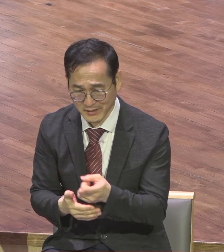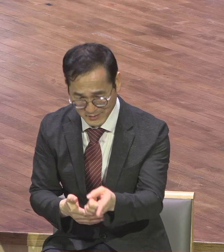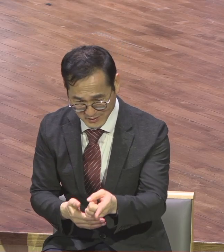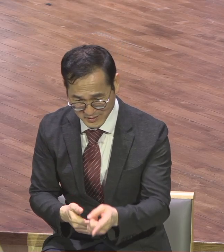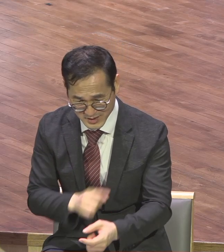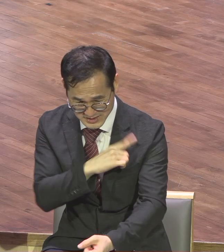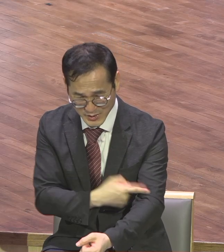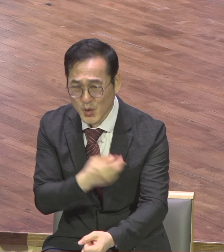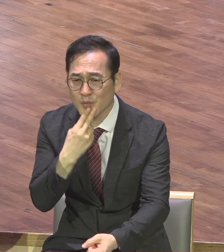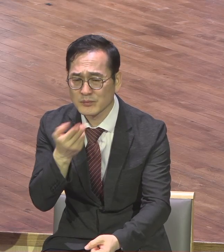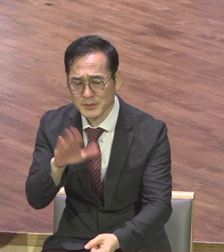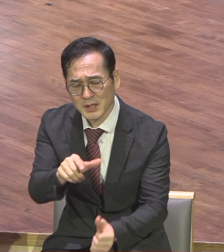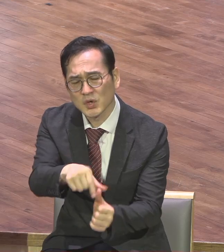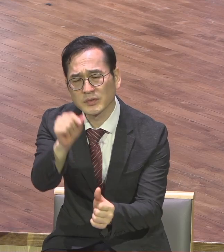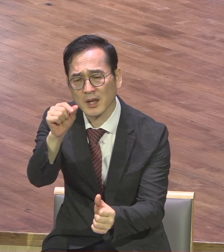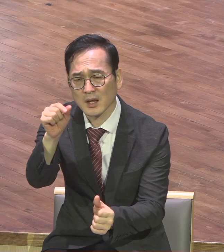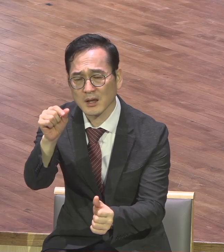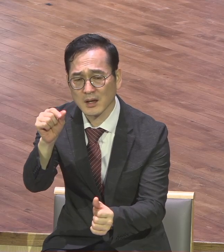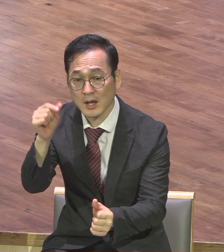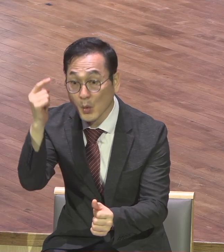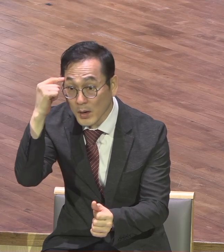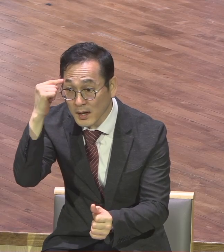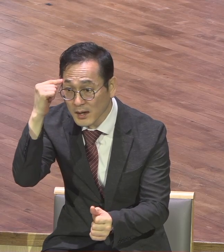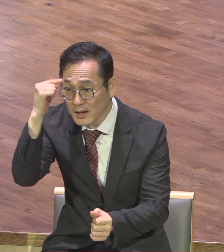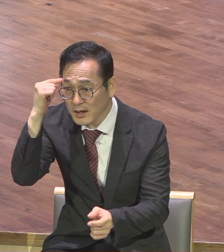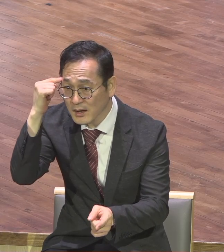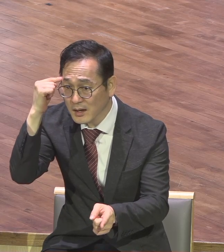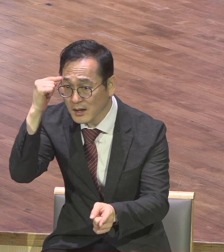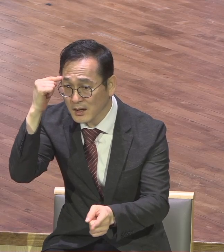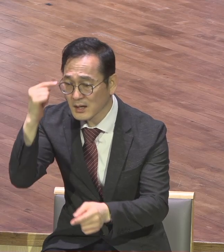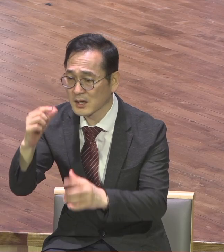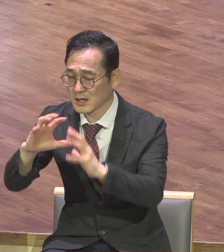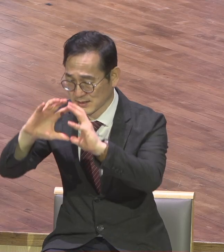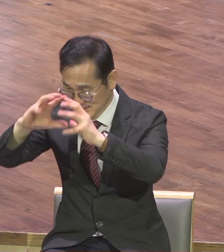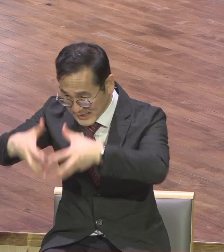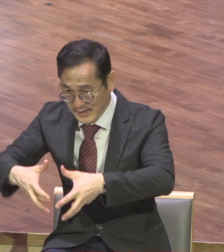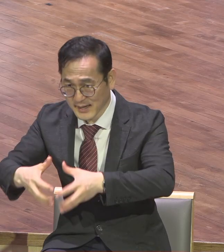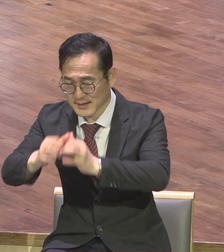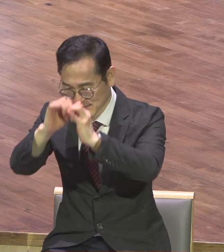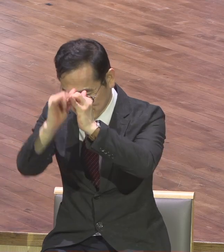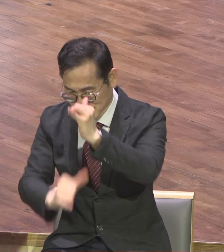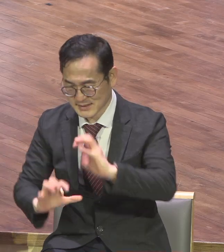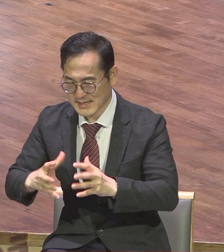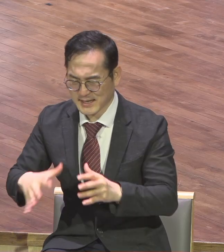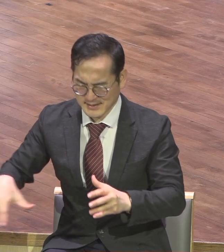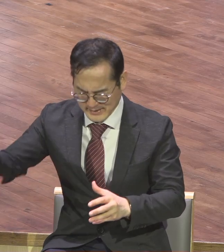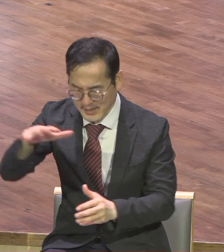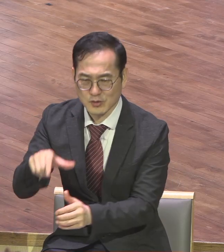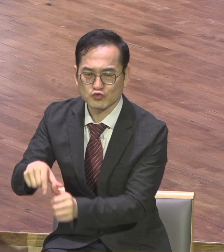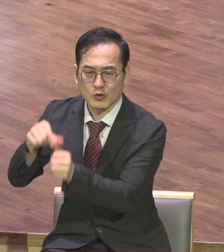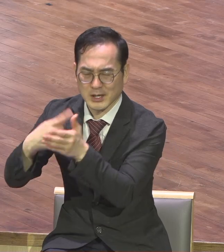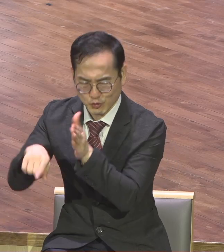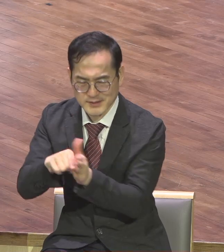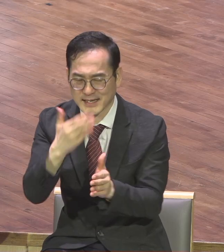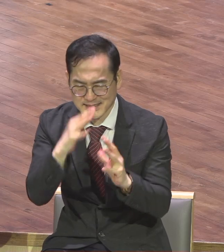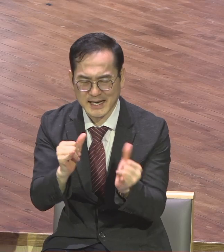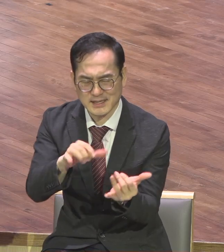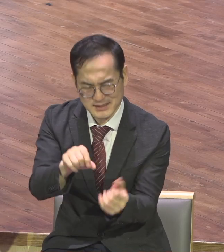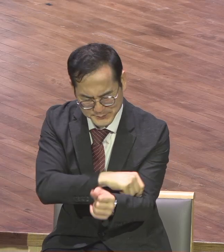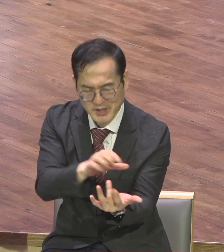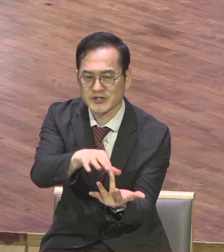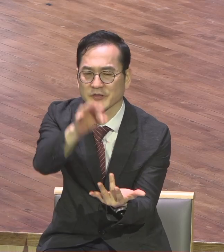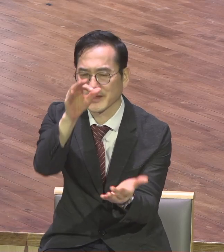왜 선택했냐? 인류 구원하기 위한 목적으로. 인류를 구원하기 위한 목적으로. 자,